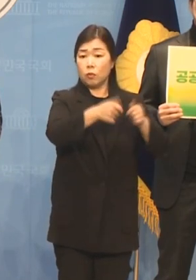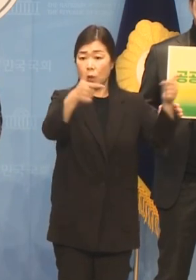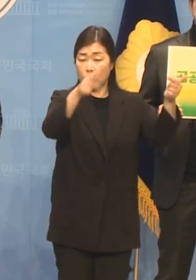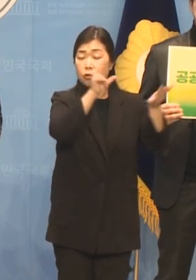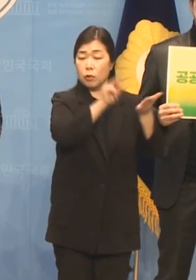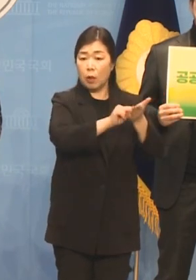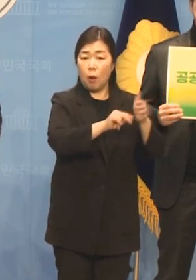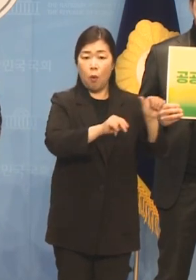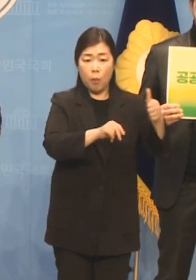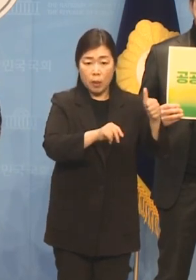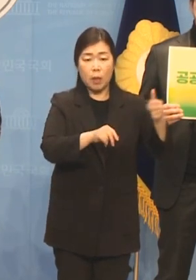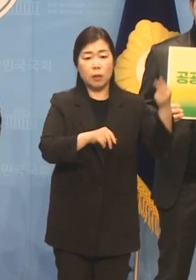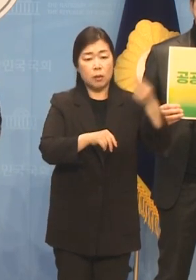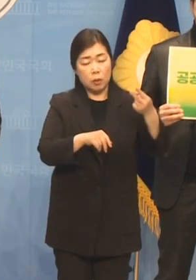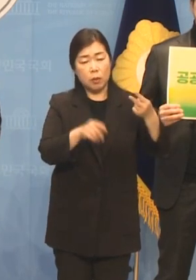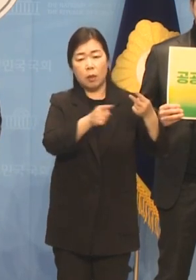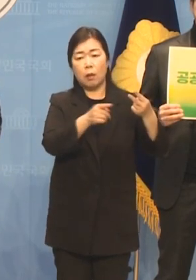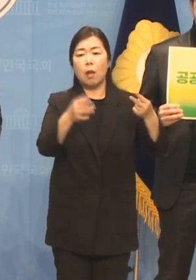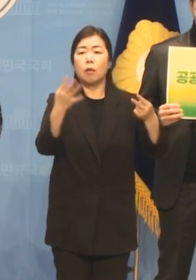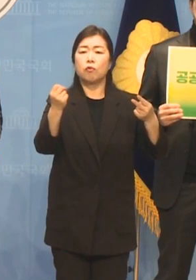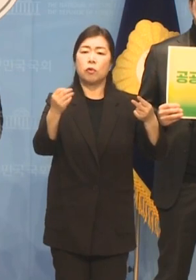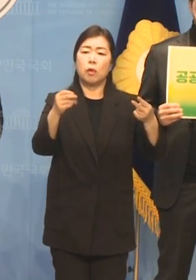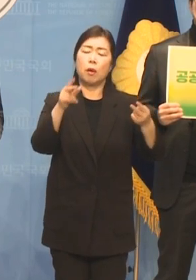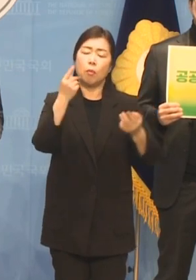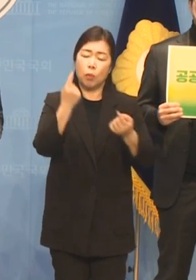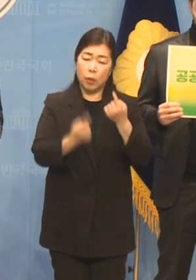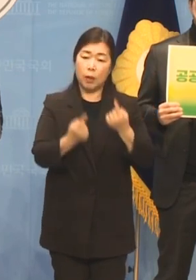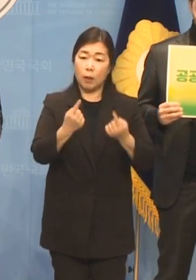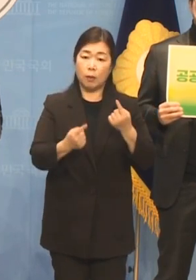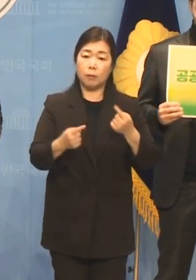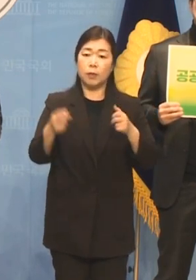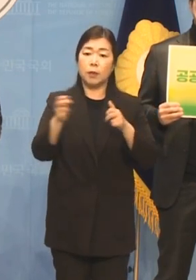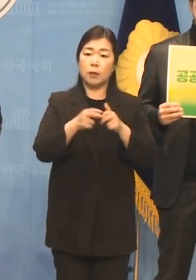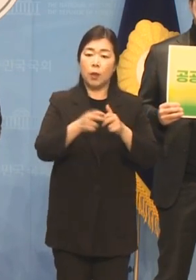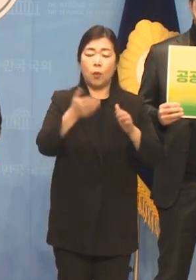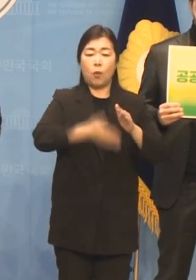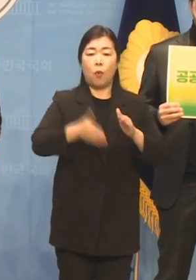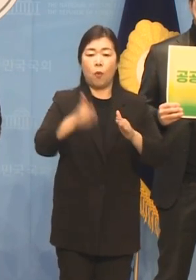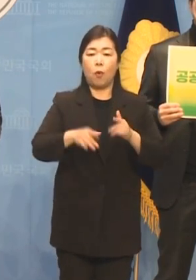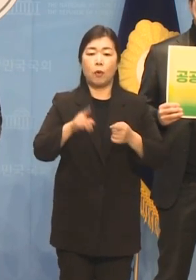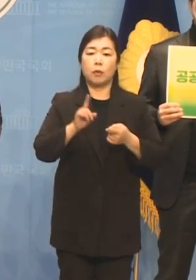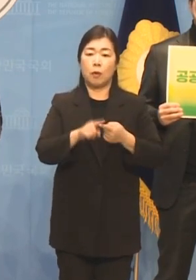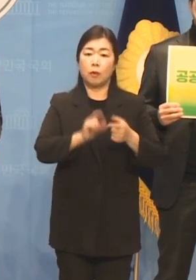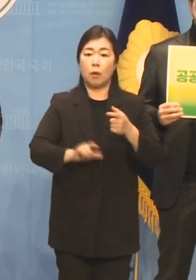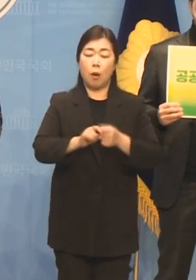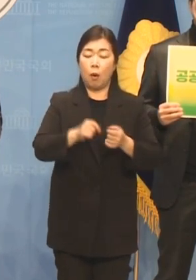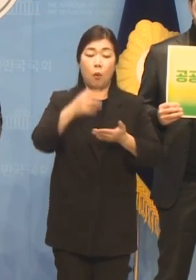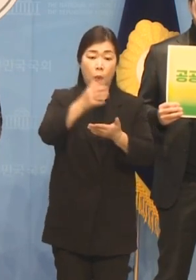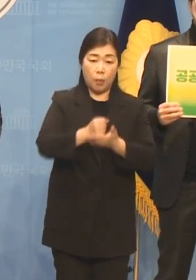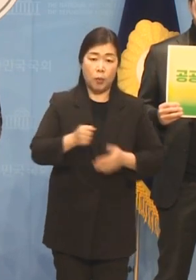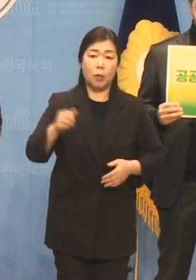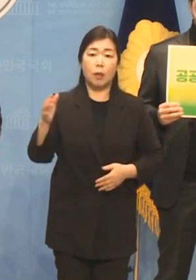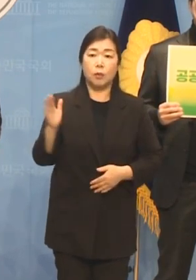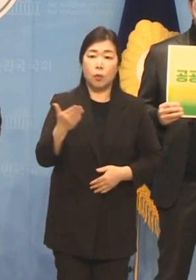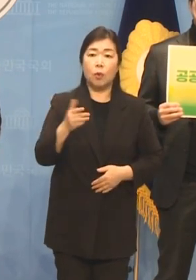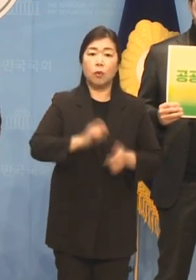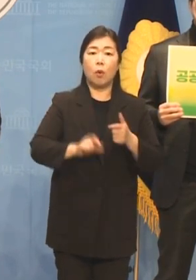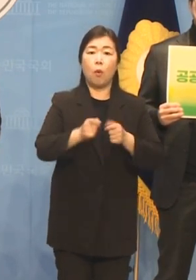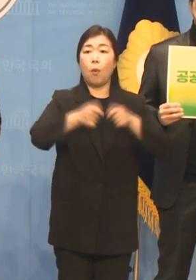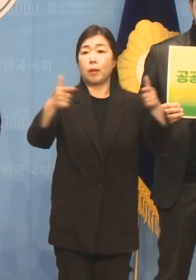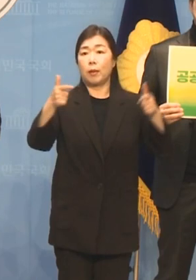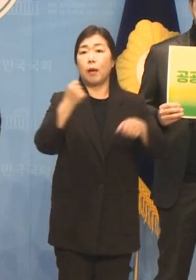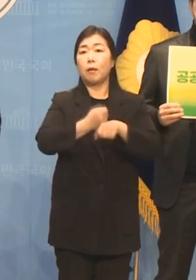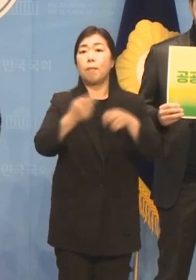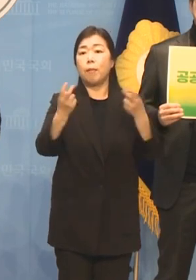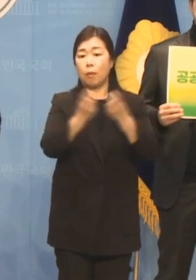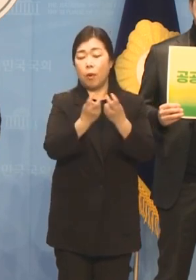문제 500명이냐 2000명이냐라는 논의를 넘어서 의료의 공공성을 어떻게 회복하고 확보하고 확충하는 방안